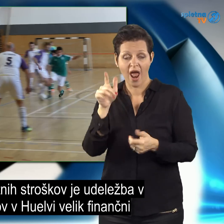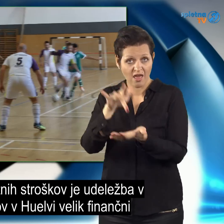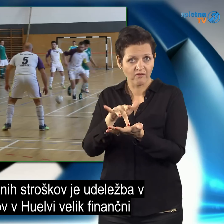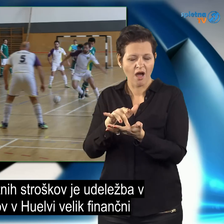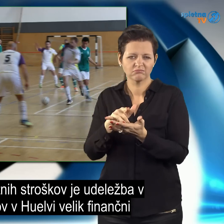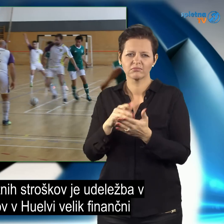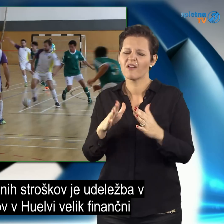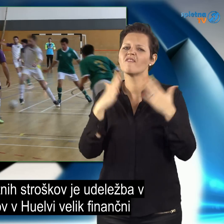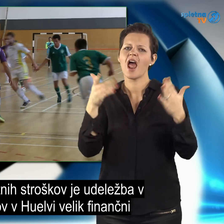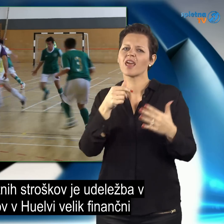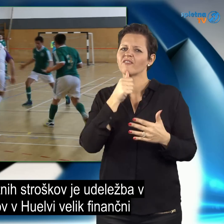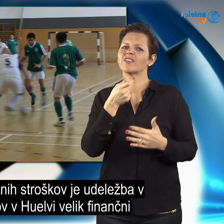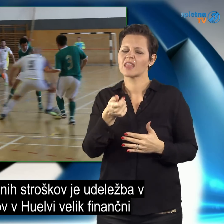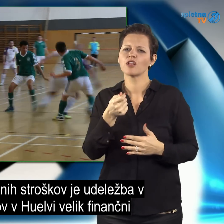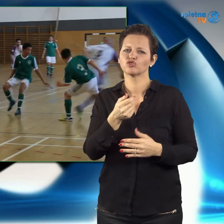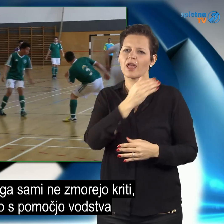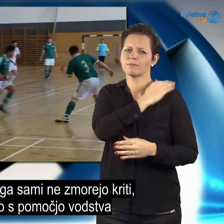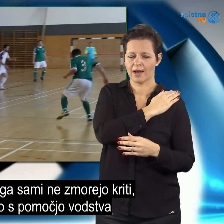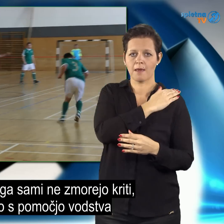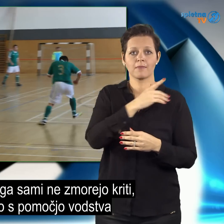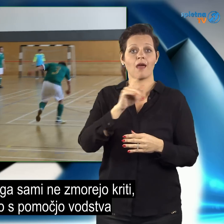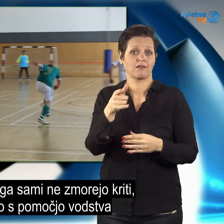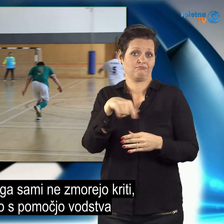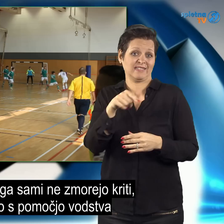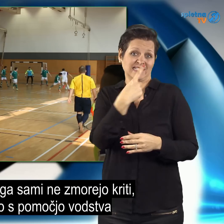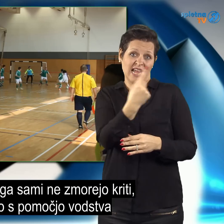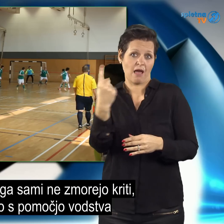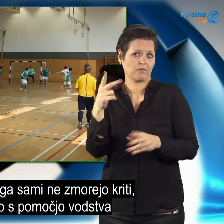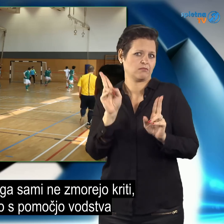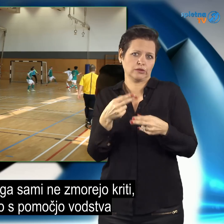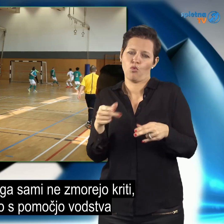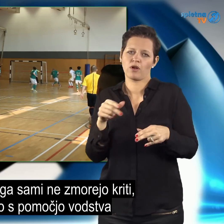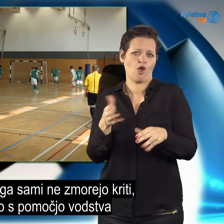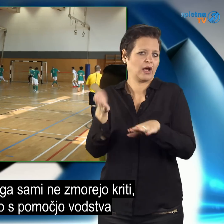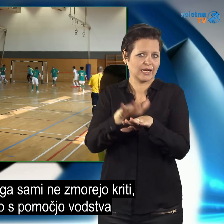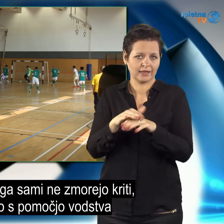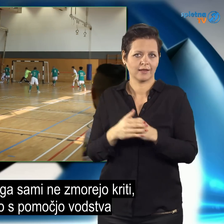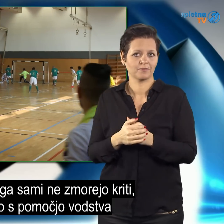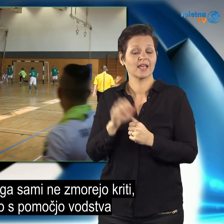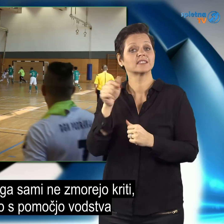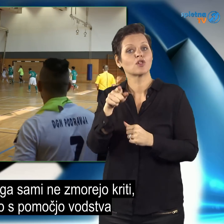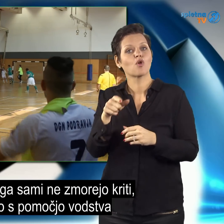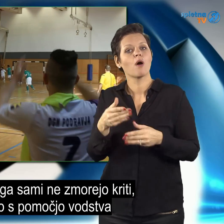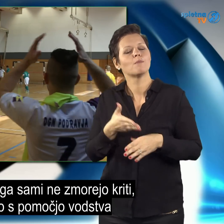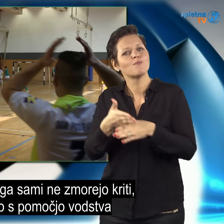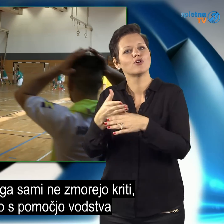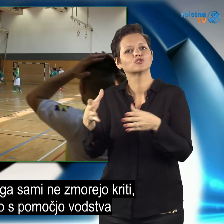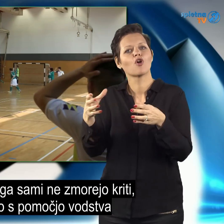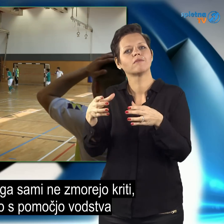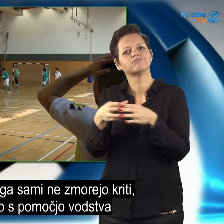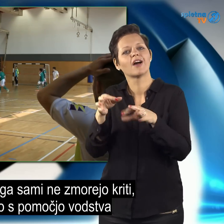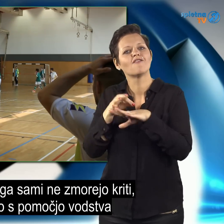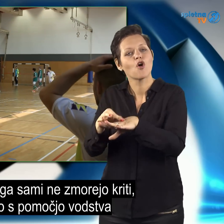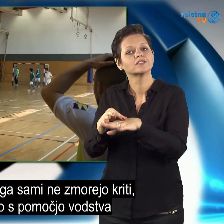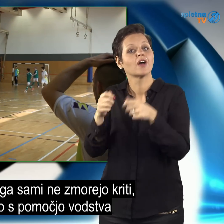ga sami ne zmorejo kriti. Zato so s pomočjo vodstva DGN Podravje Maribor začeli iskati donatorje in